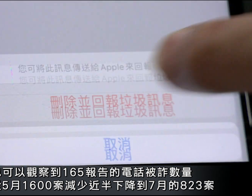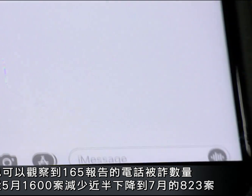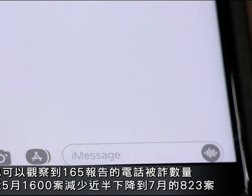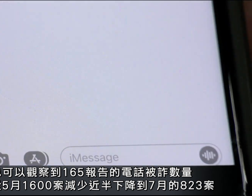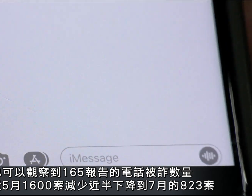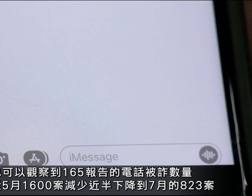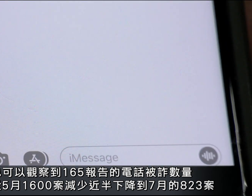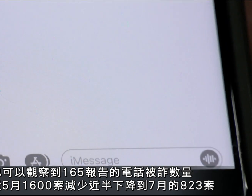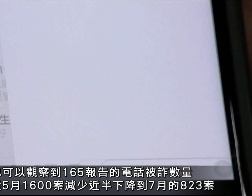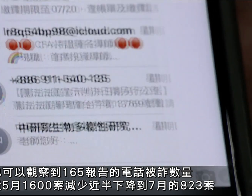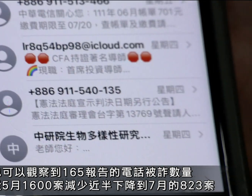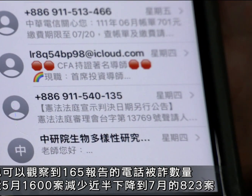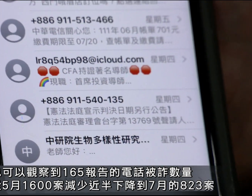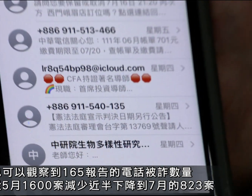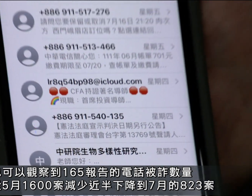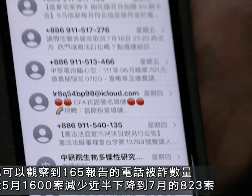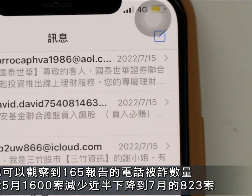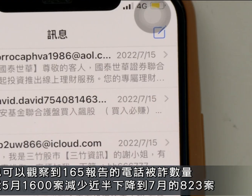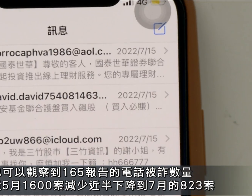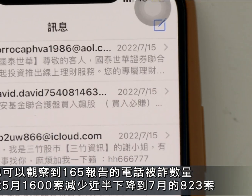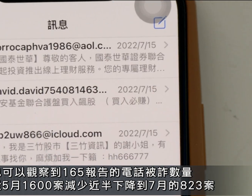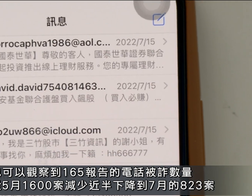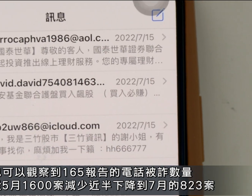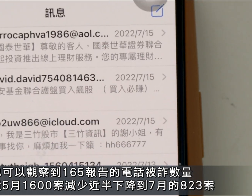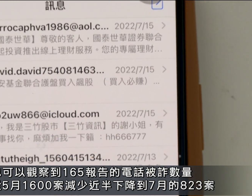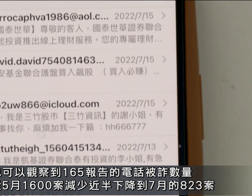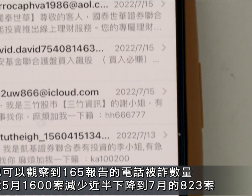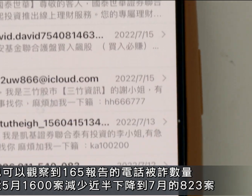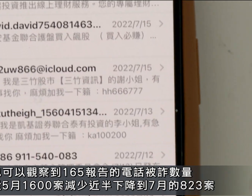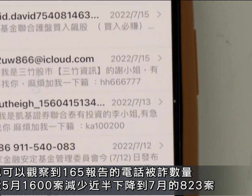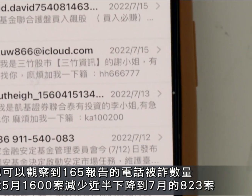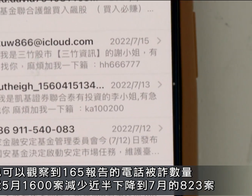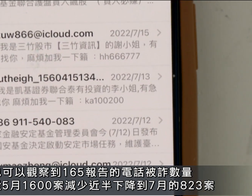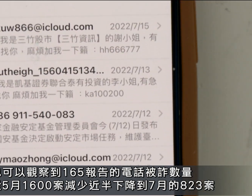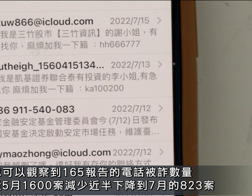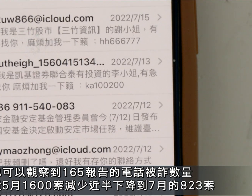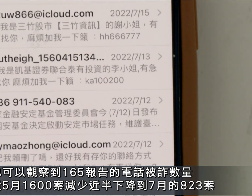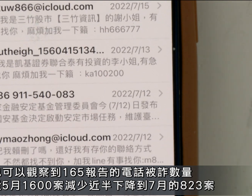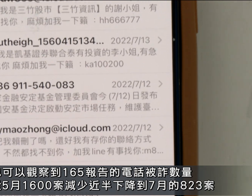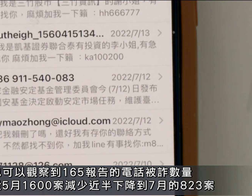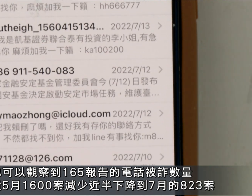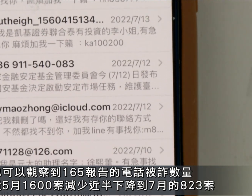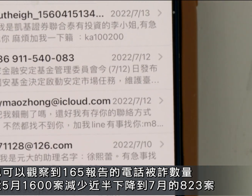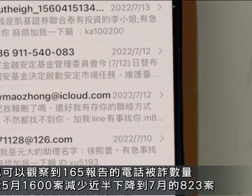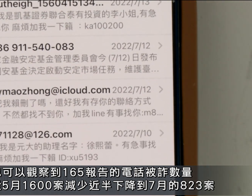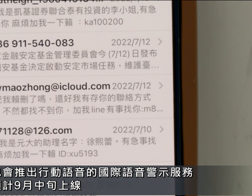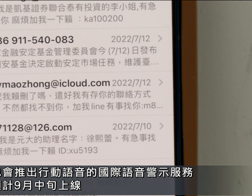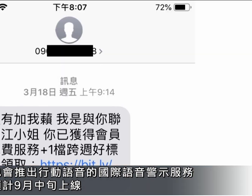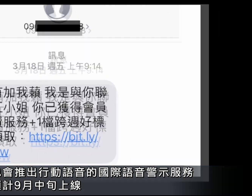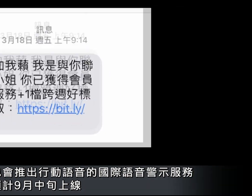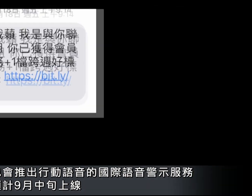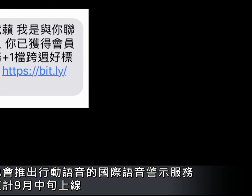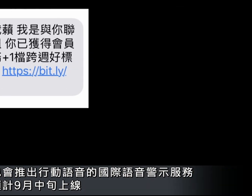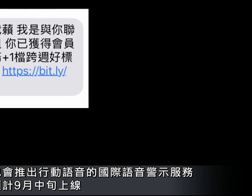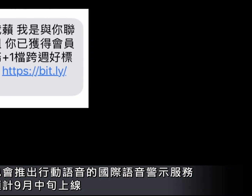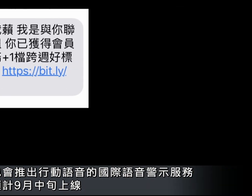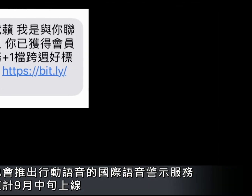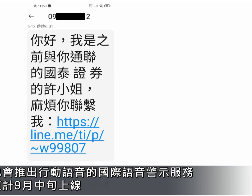的1600案减少近半，下降到7月的823案，也会推出行动语音的国际语音警示服务，预